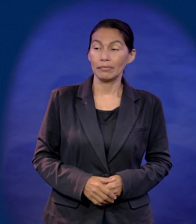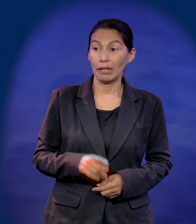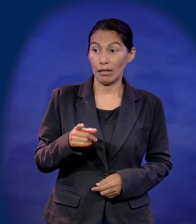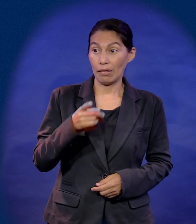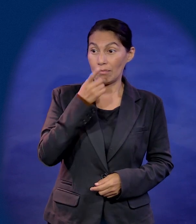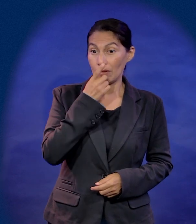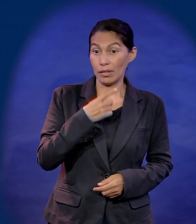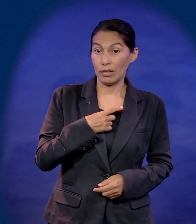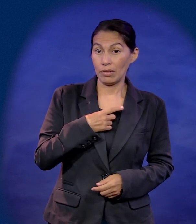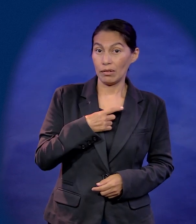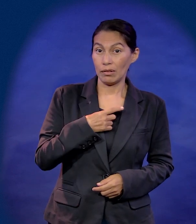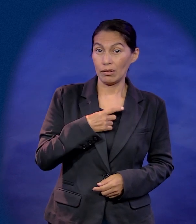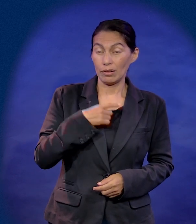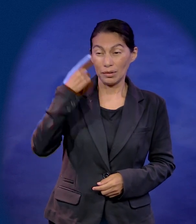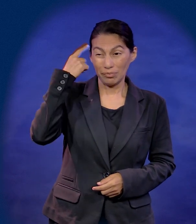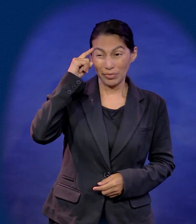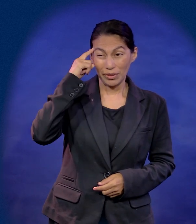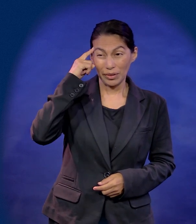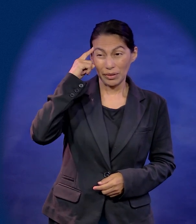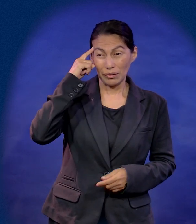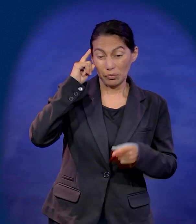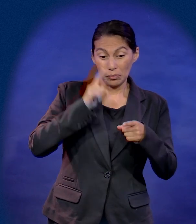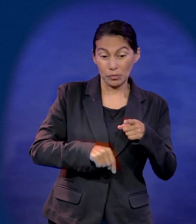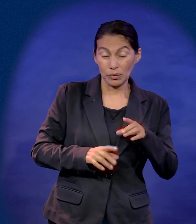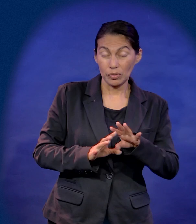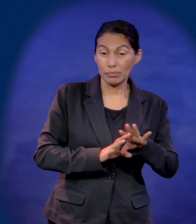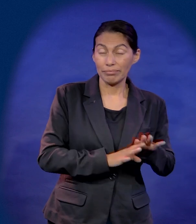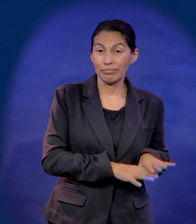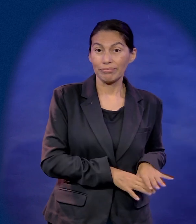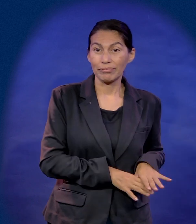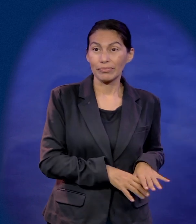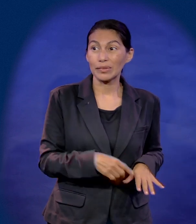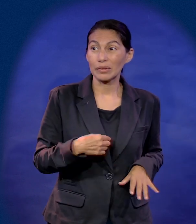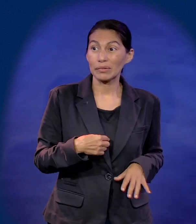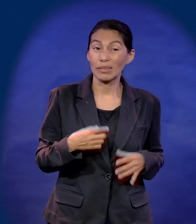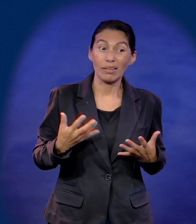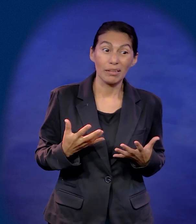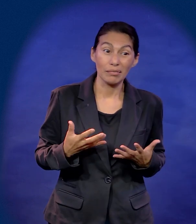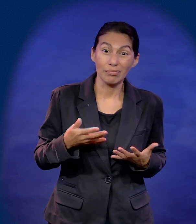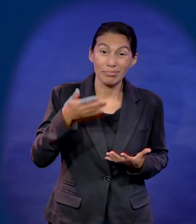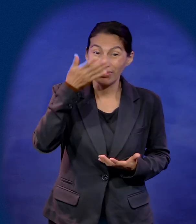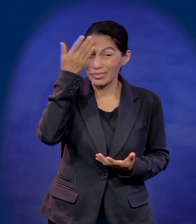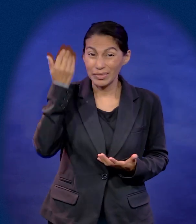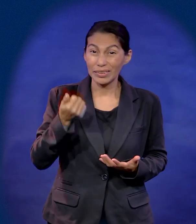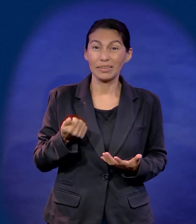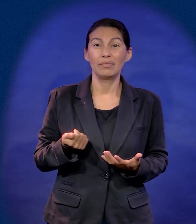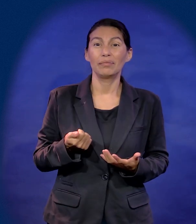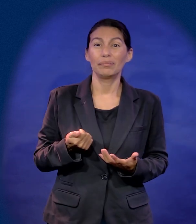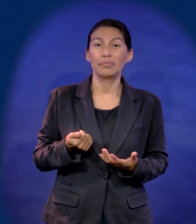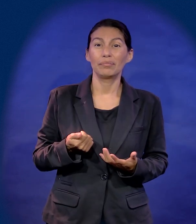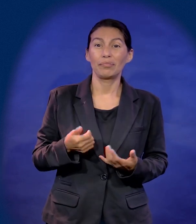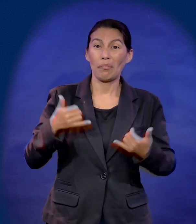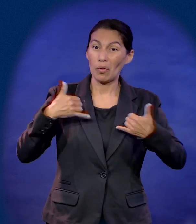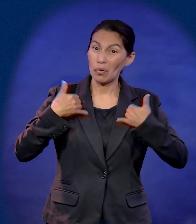Mira, cuando me dijo eso, me bajó todo lo que traía. Y me quedé pensando, no supe qué hacer.